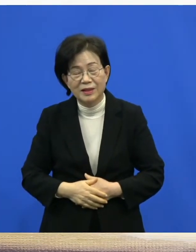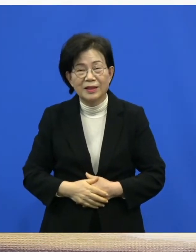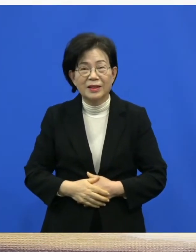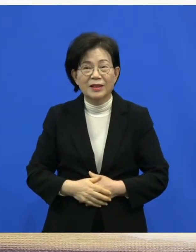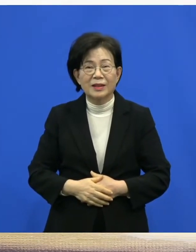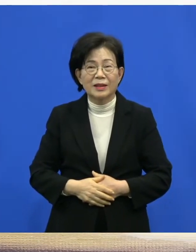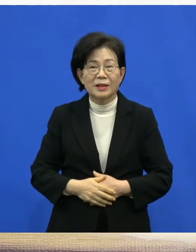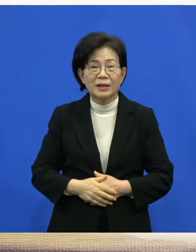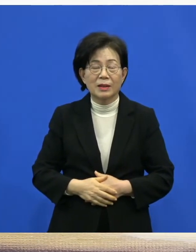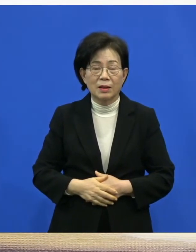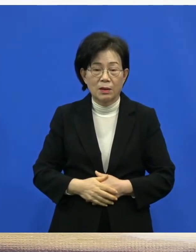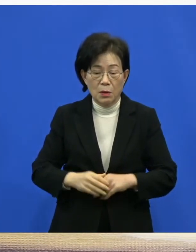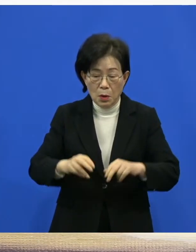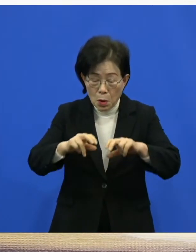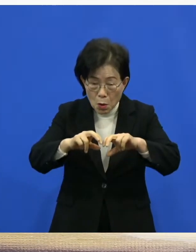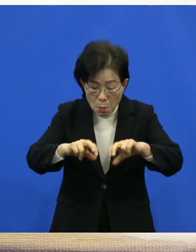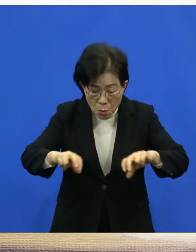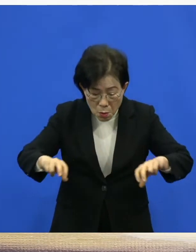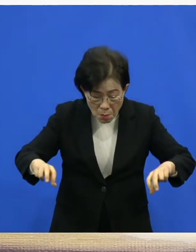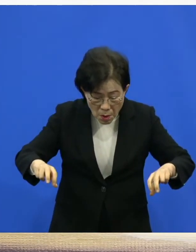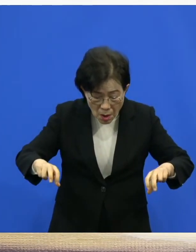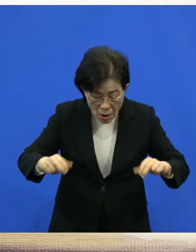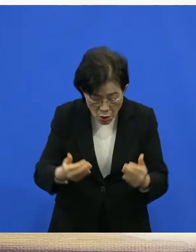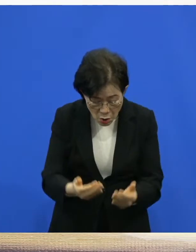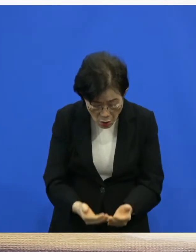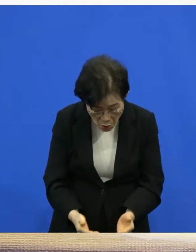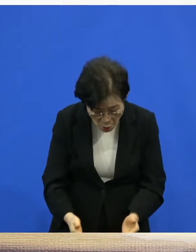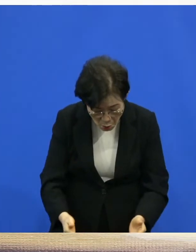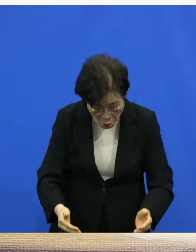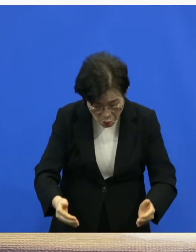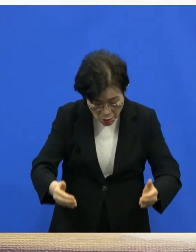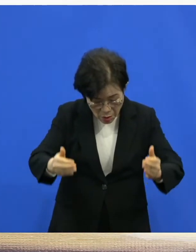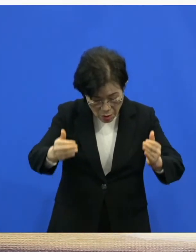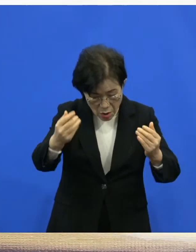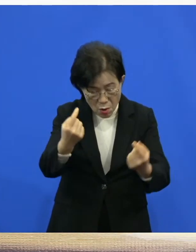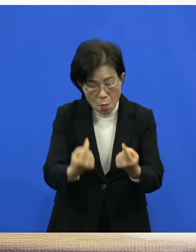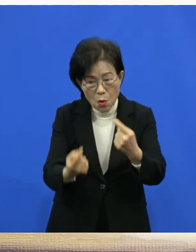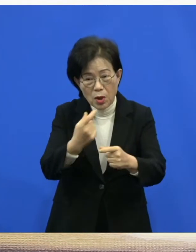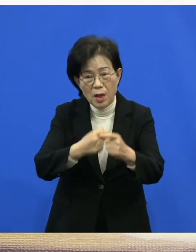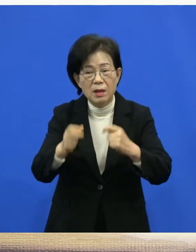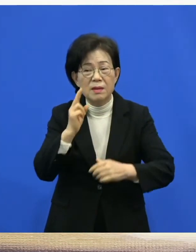여러분, 그 현실로 들어가 보세요. 이건 구덩이에 갇힌 것 이상입니다.